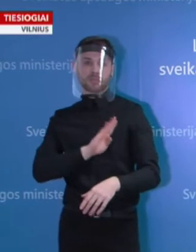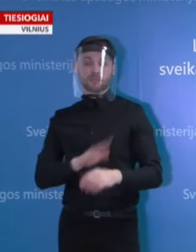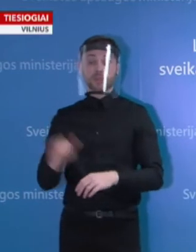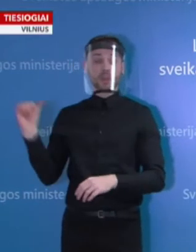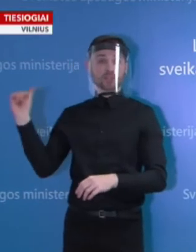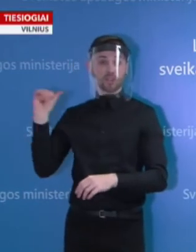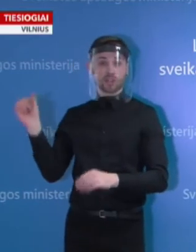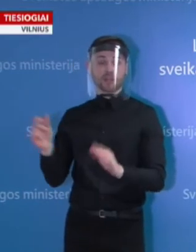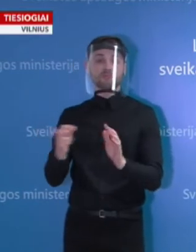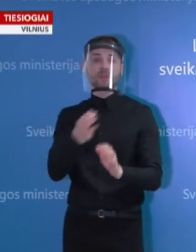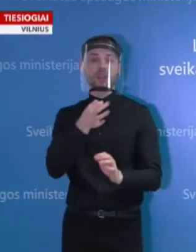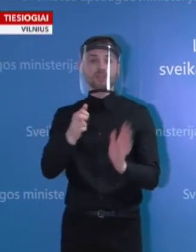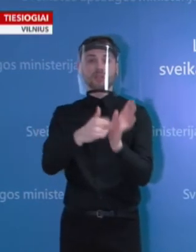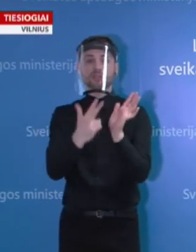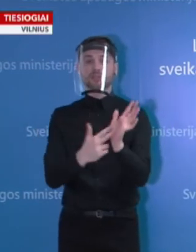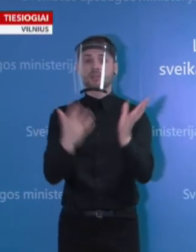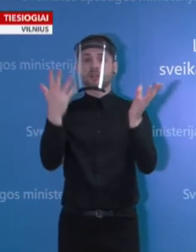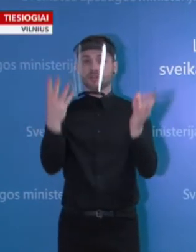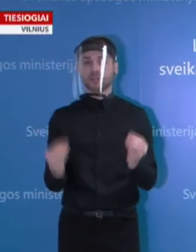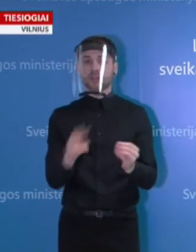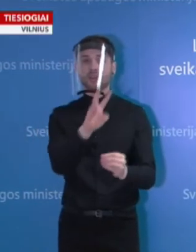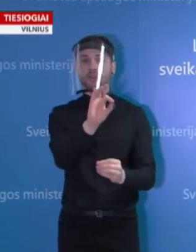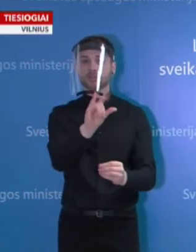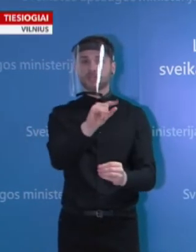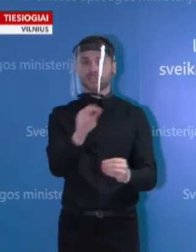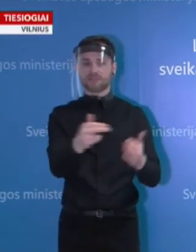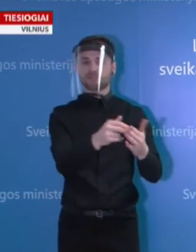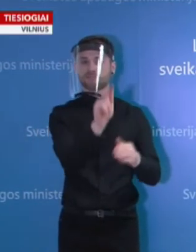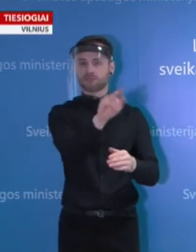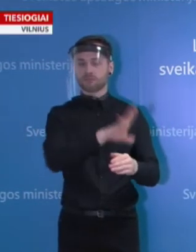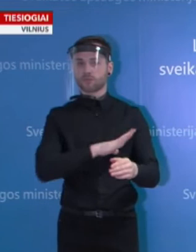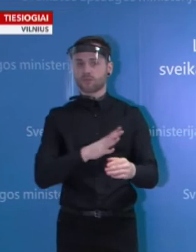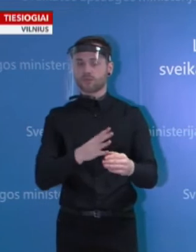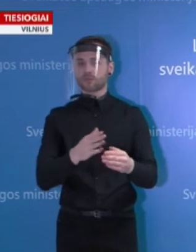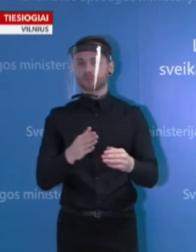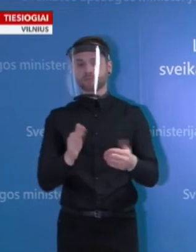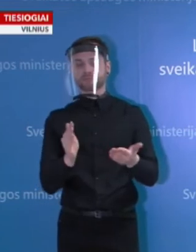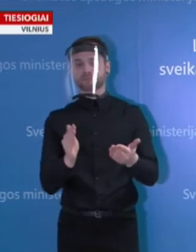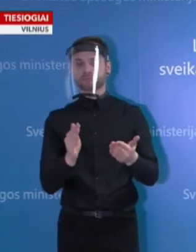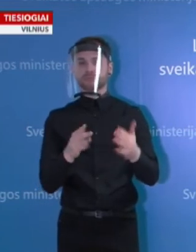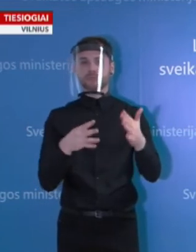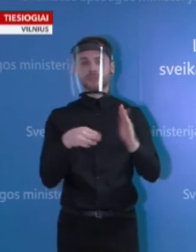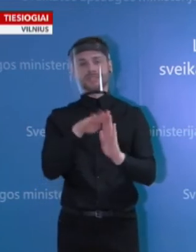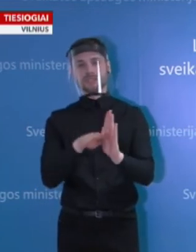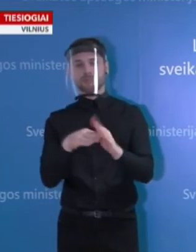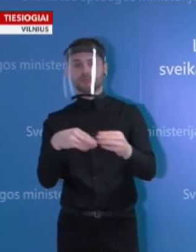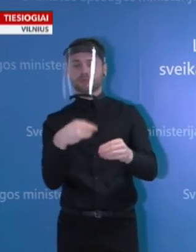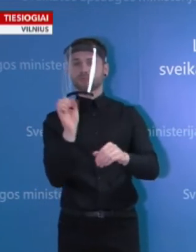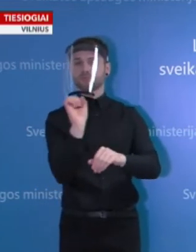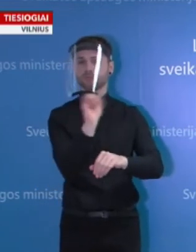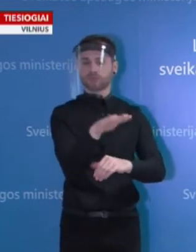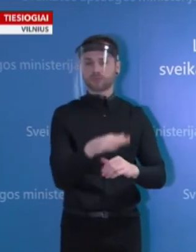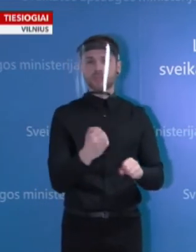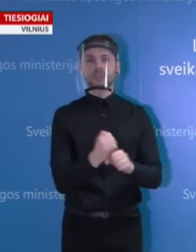Šeštadienį, balandžio 18 dieną, hospisui buvo pateikti pirmieji nurodymai epidemiologų. Tai yra